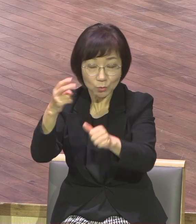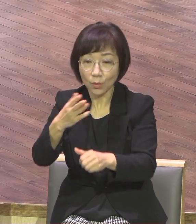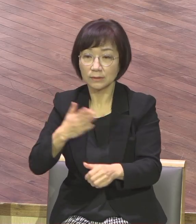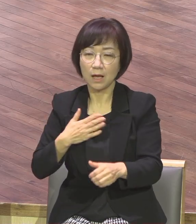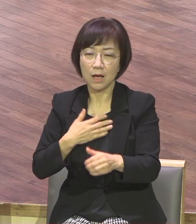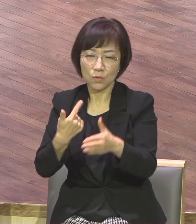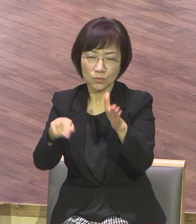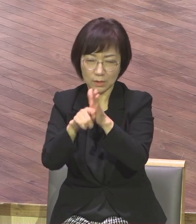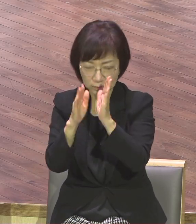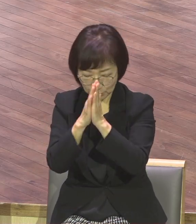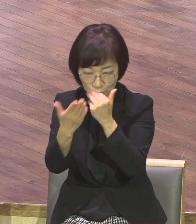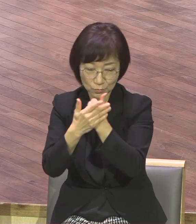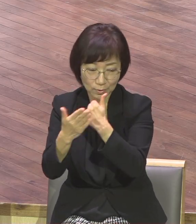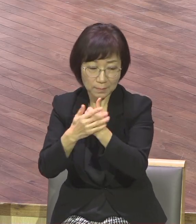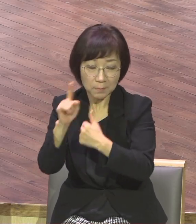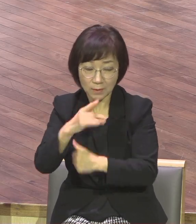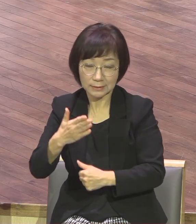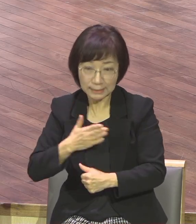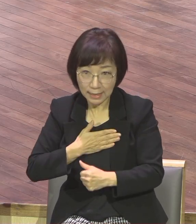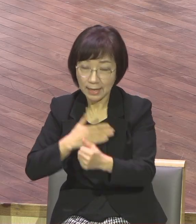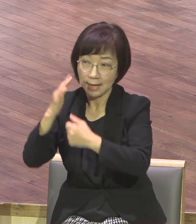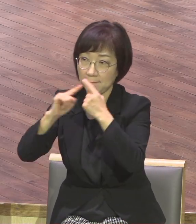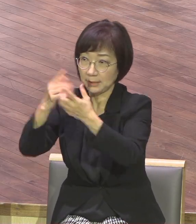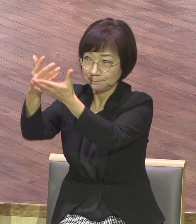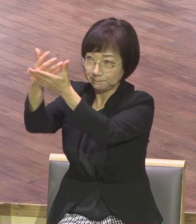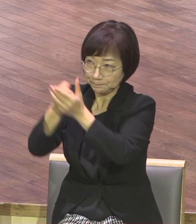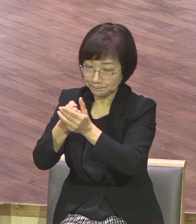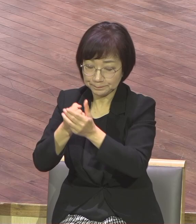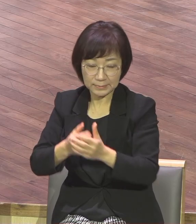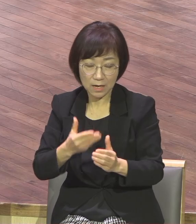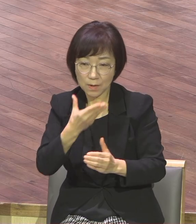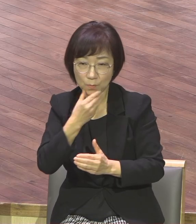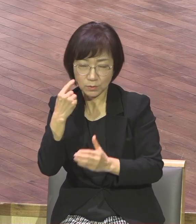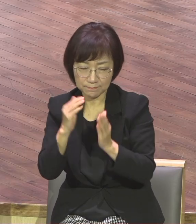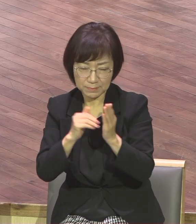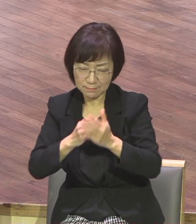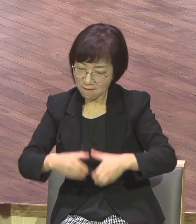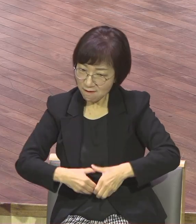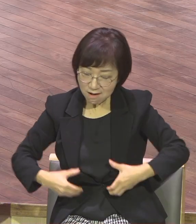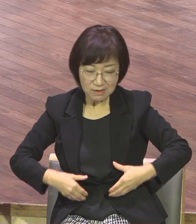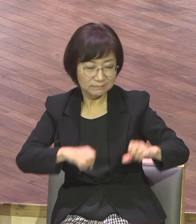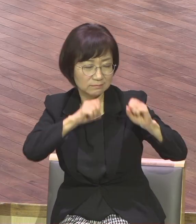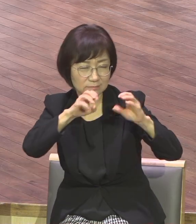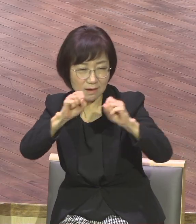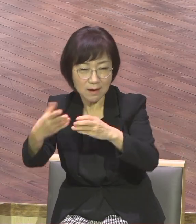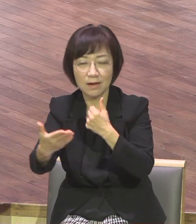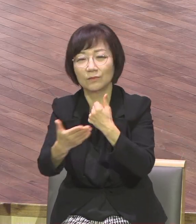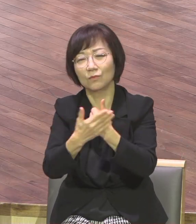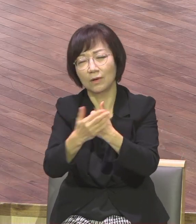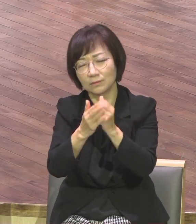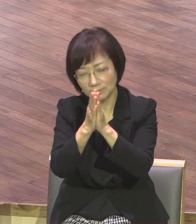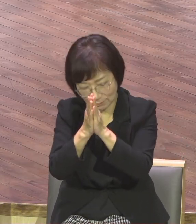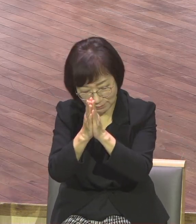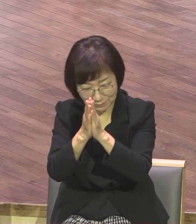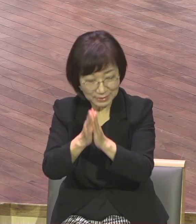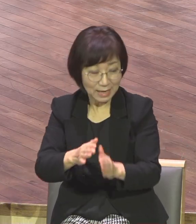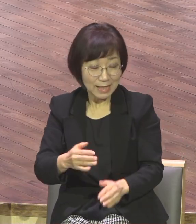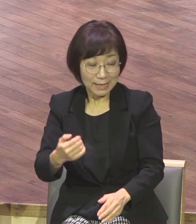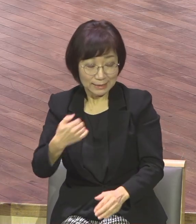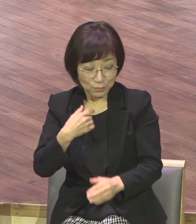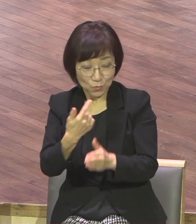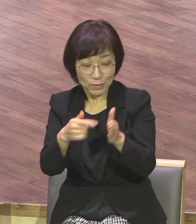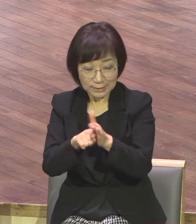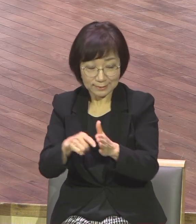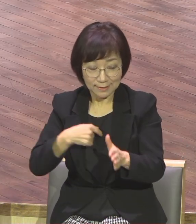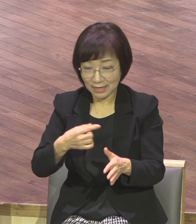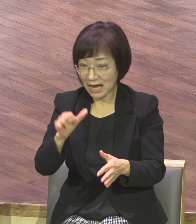것은 내게 말씀을 주사 나로 입을 열어 복음의 비밀을 담대히 알리게 하옵소서 할 것이니, 이 일을 위하여 내가